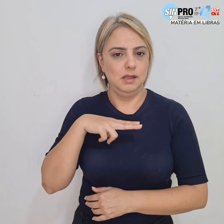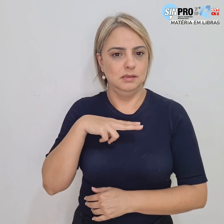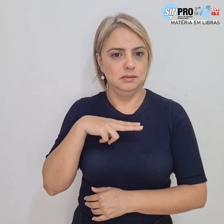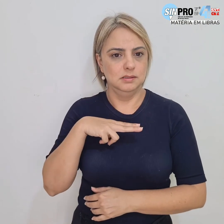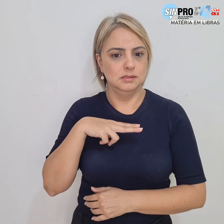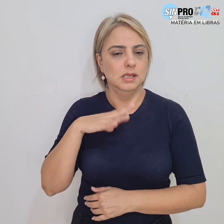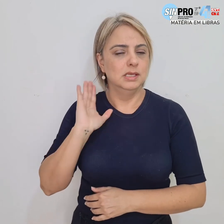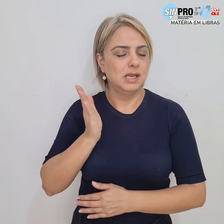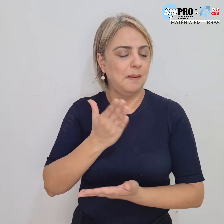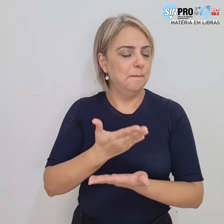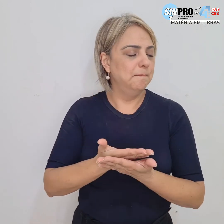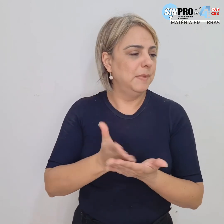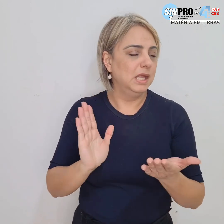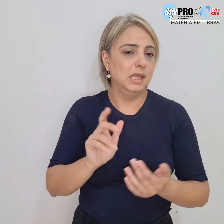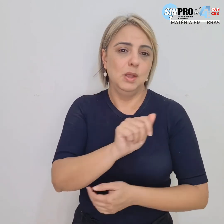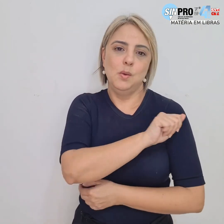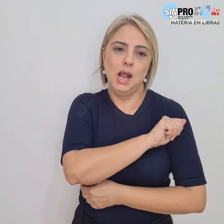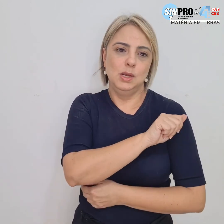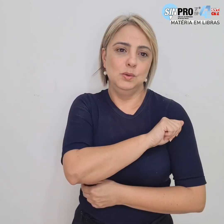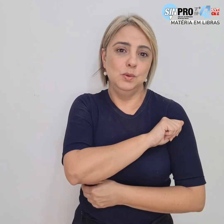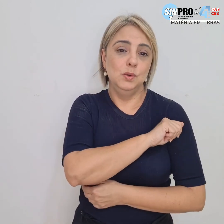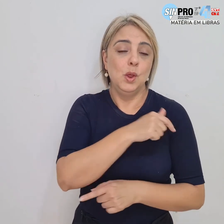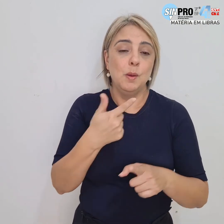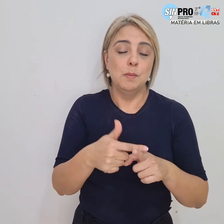já perderam muitos alunos pagantes este ano